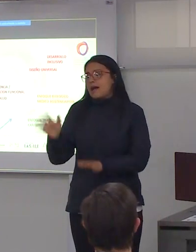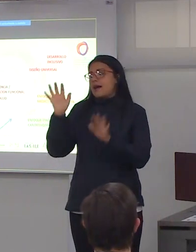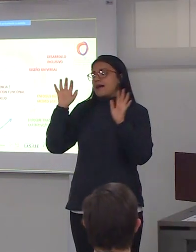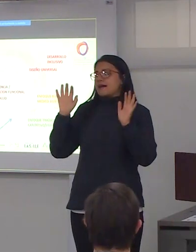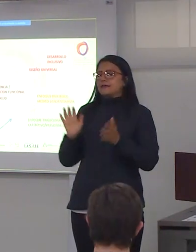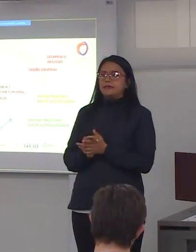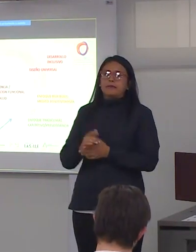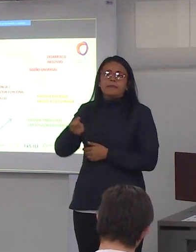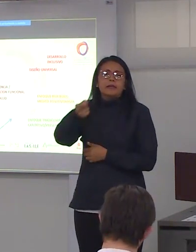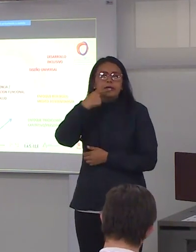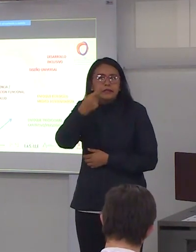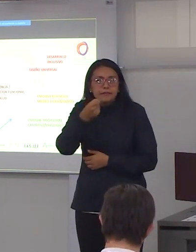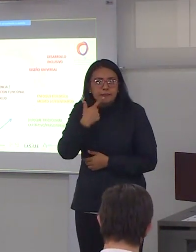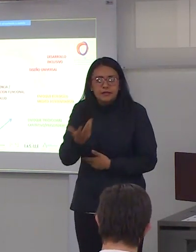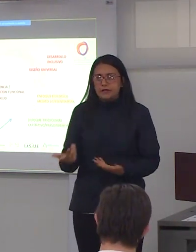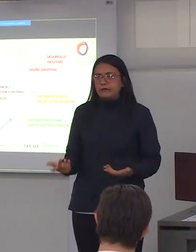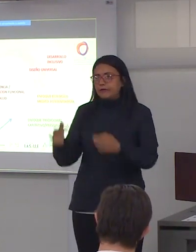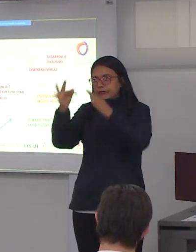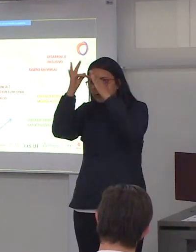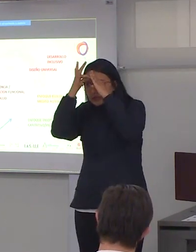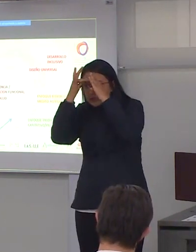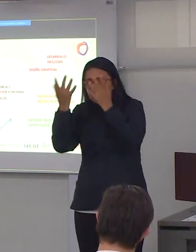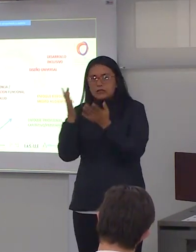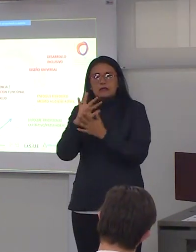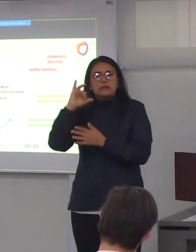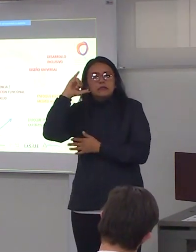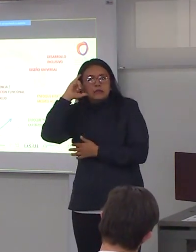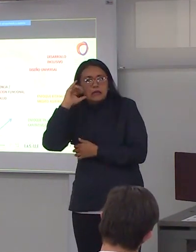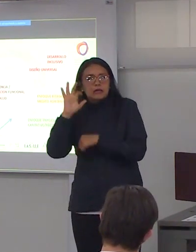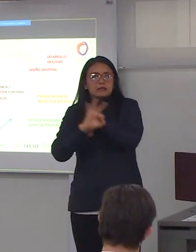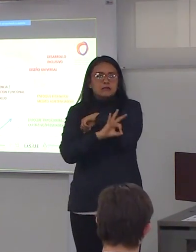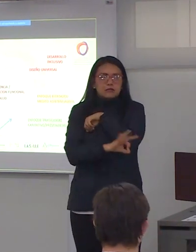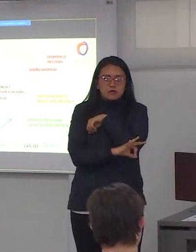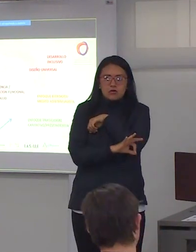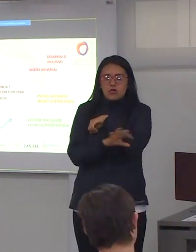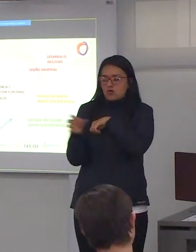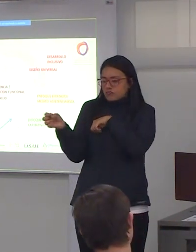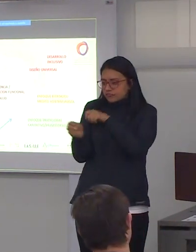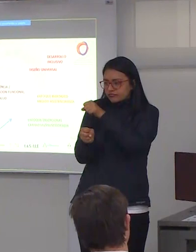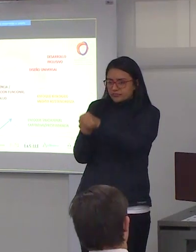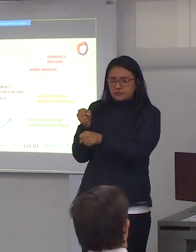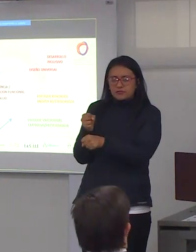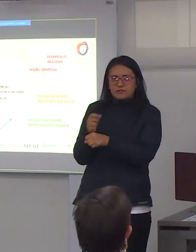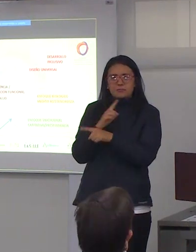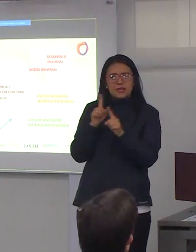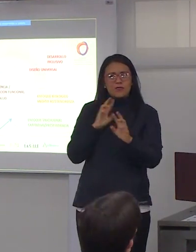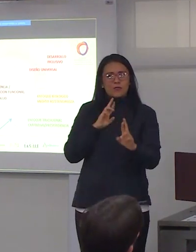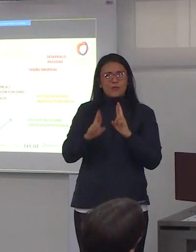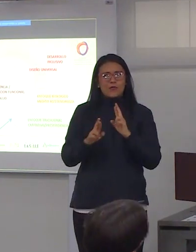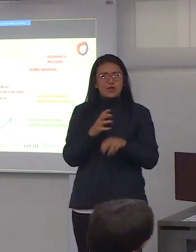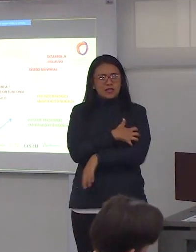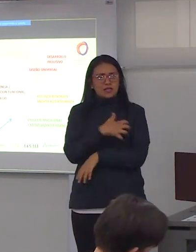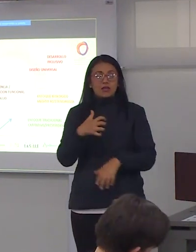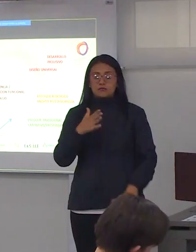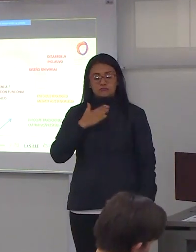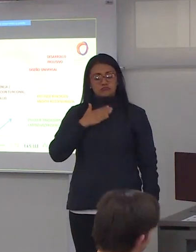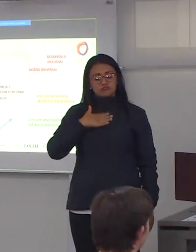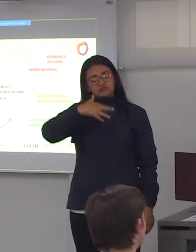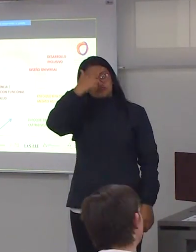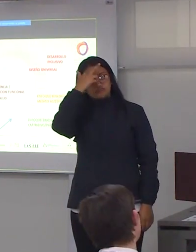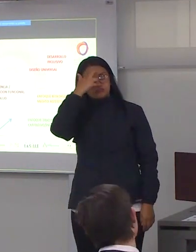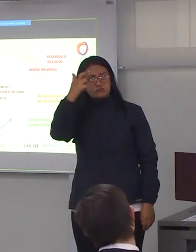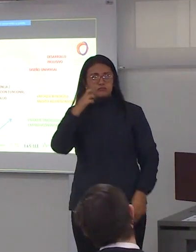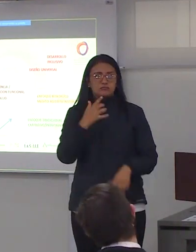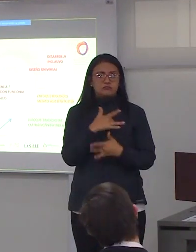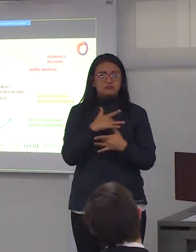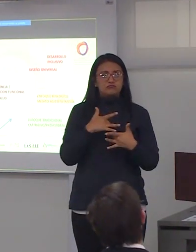medicamentos clínicas psiquiatras psicólogos la relación de poder evidentemente es yo soy el profesional de la